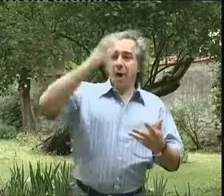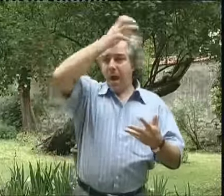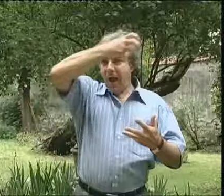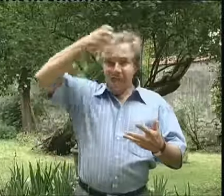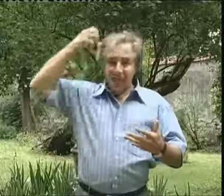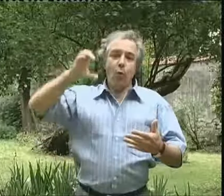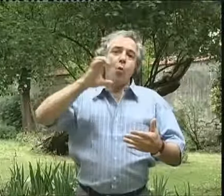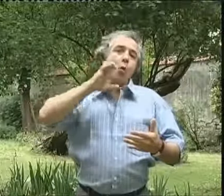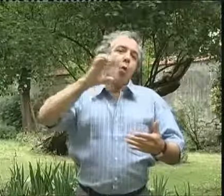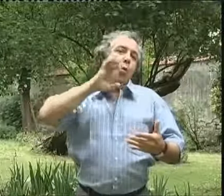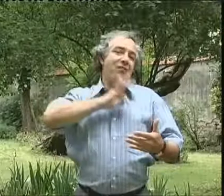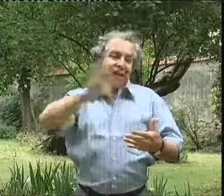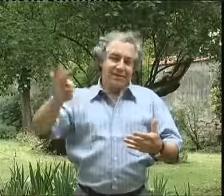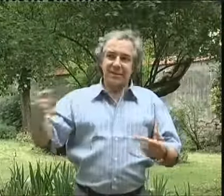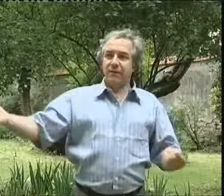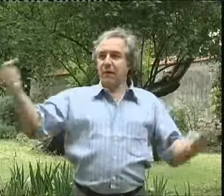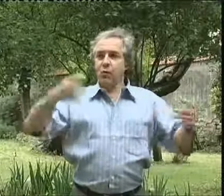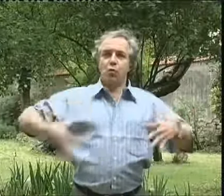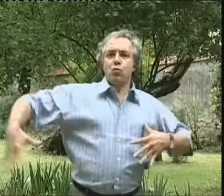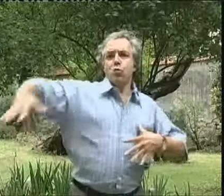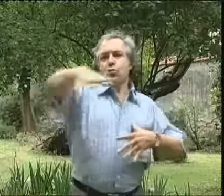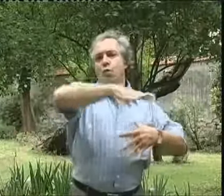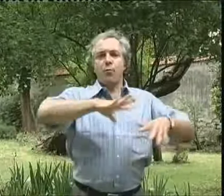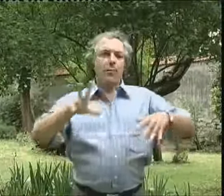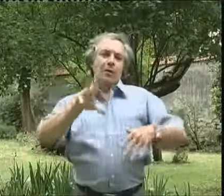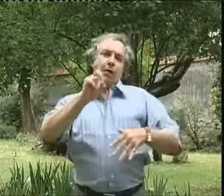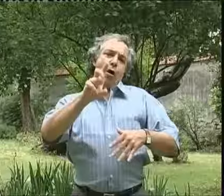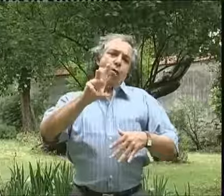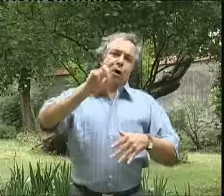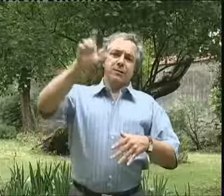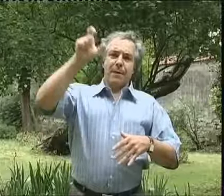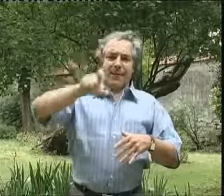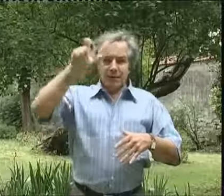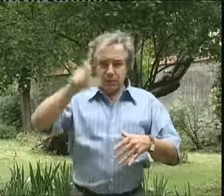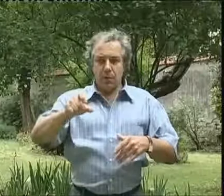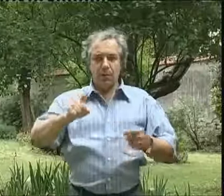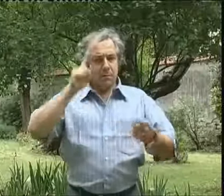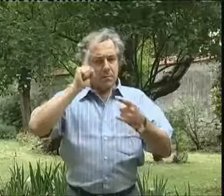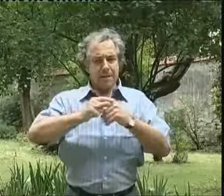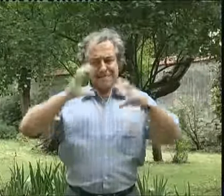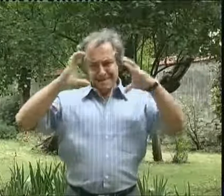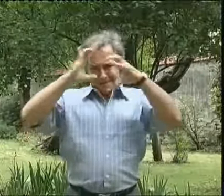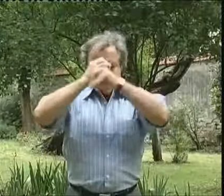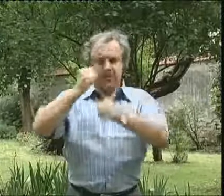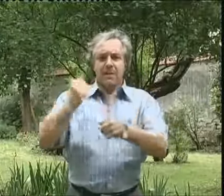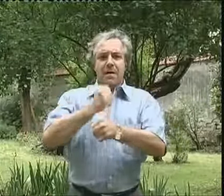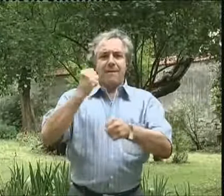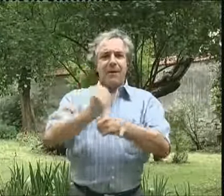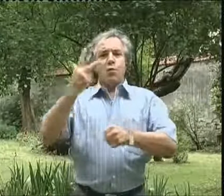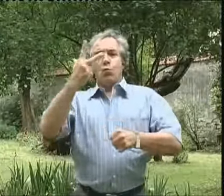sourds africains du Congo et de France. En tout, nous étions une trentaine de personnes et nous avons réfléchi au projet